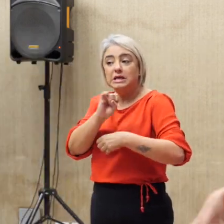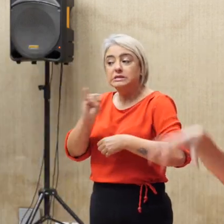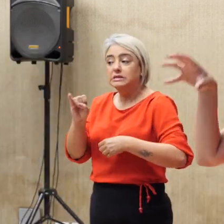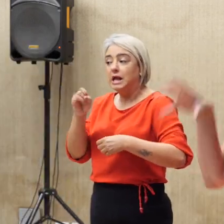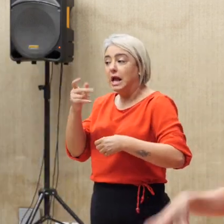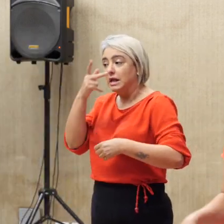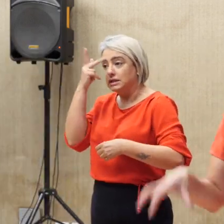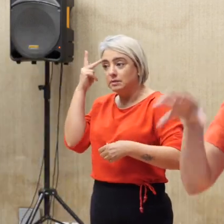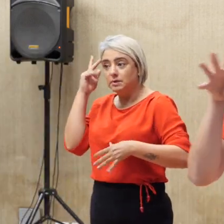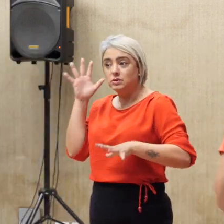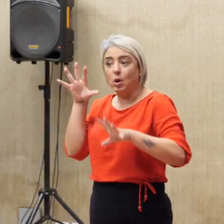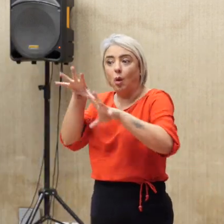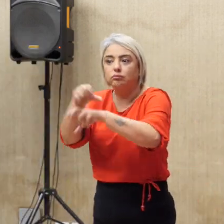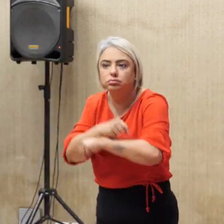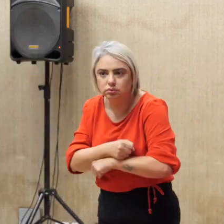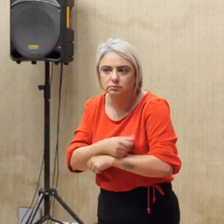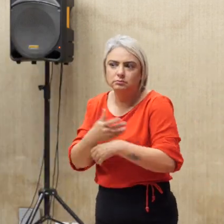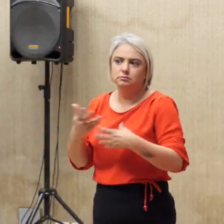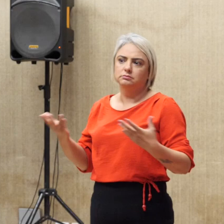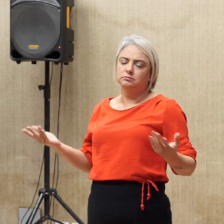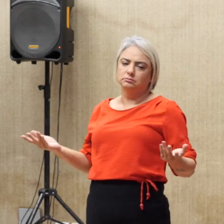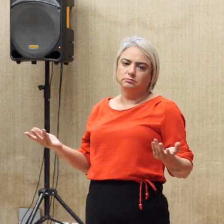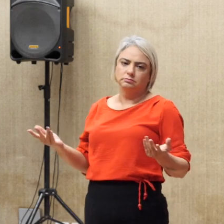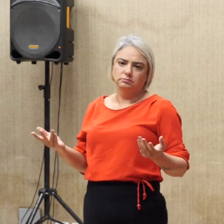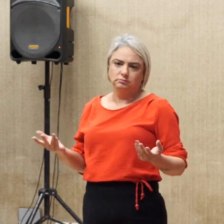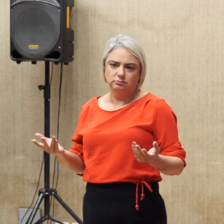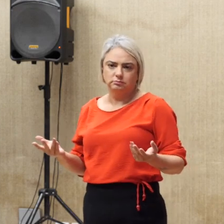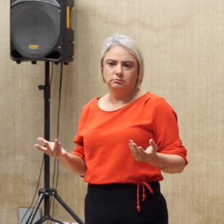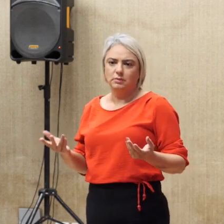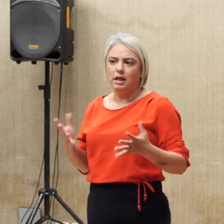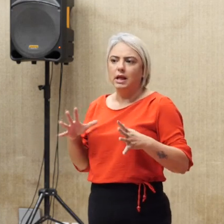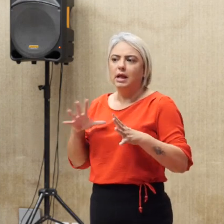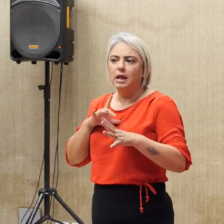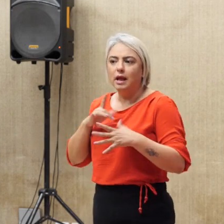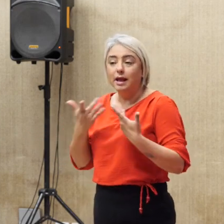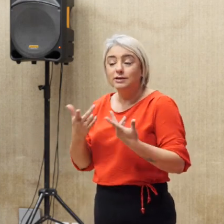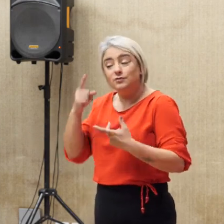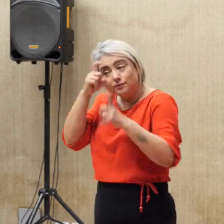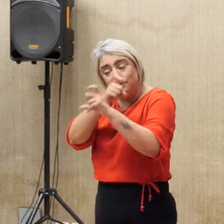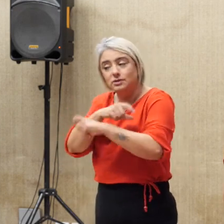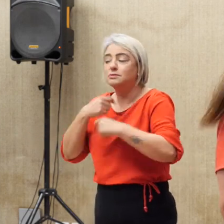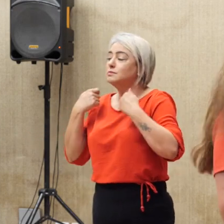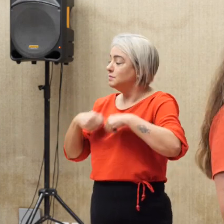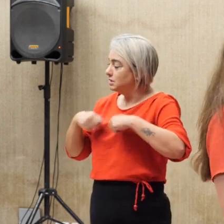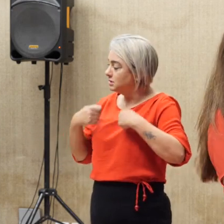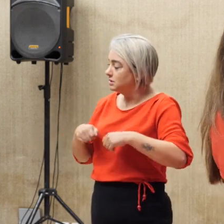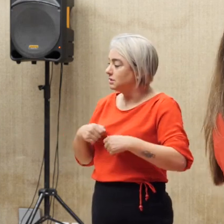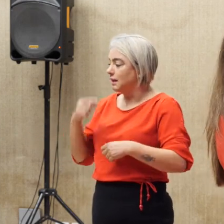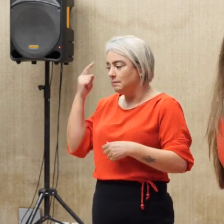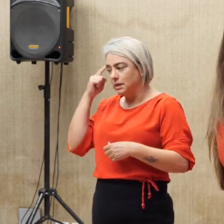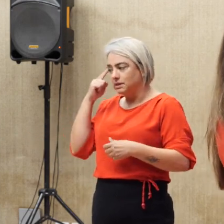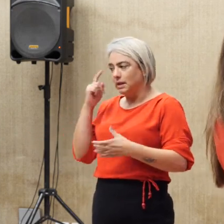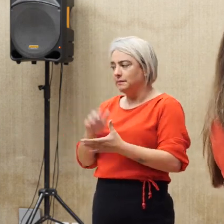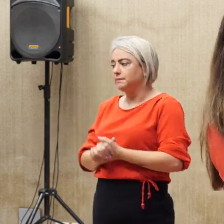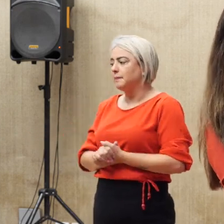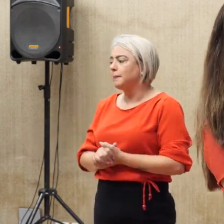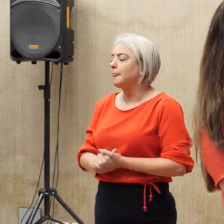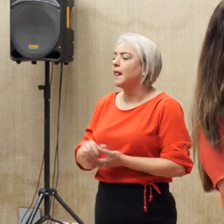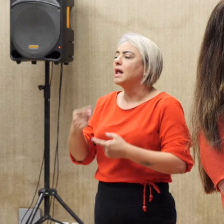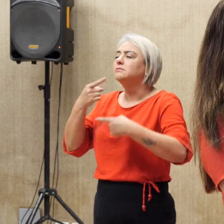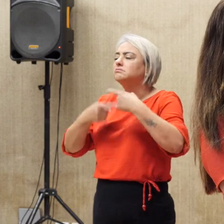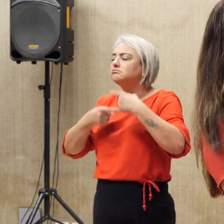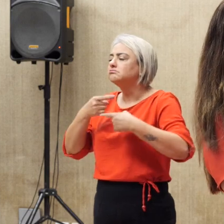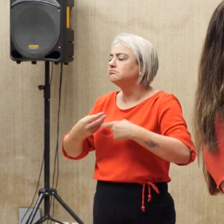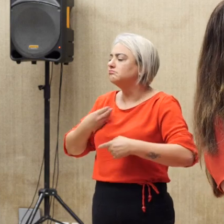esse pessoal engole a gente. Tá certo? Eles engolem. Então, assim, a gente precisa de pensar nisso. Né? Diálogo